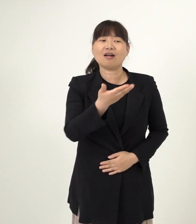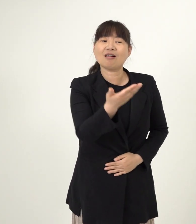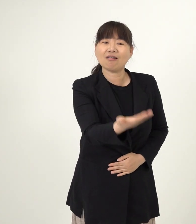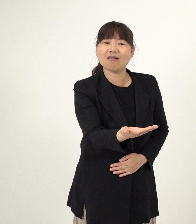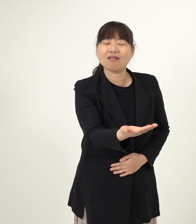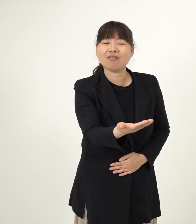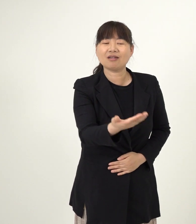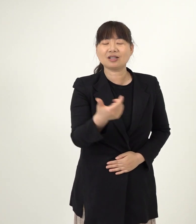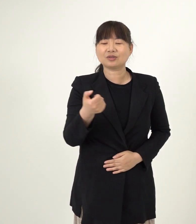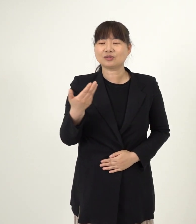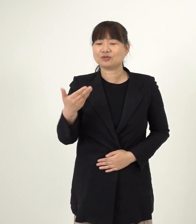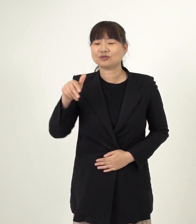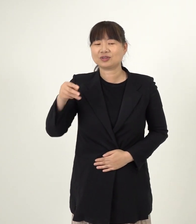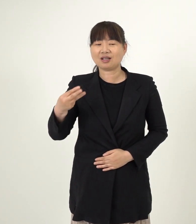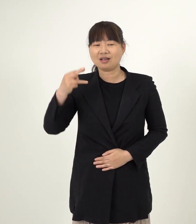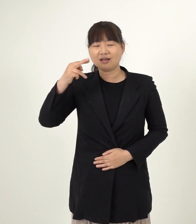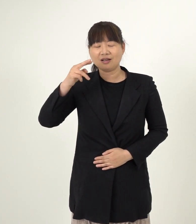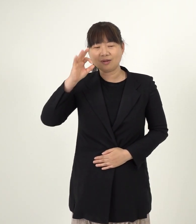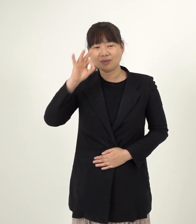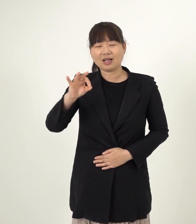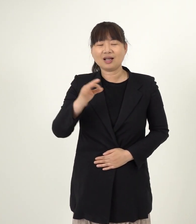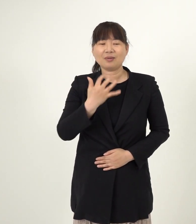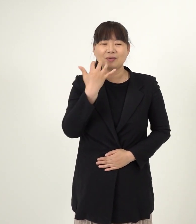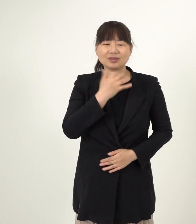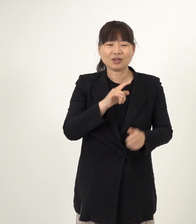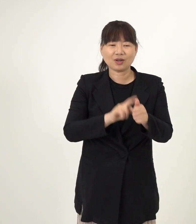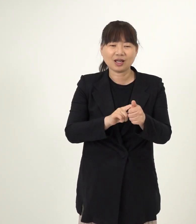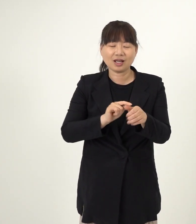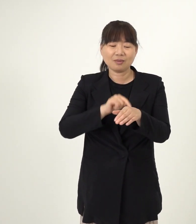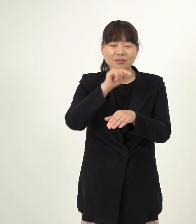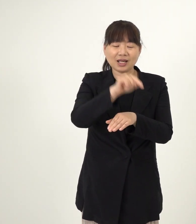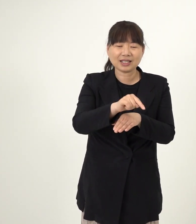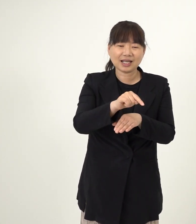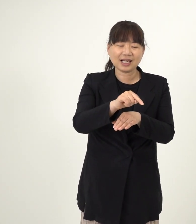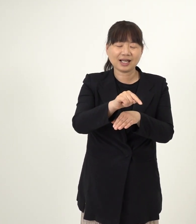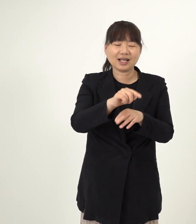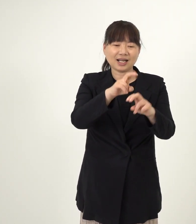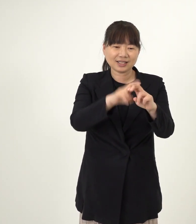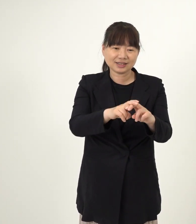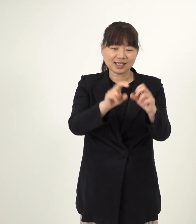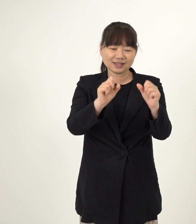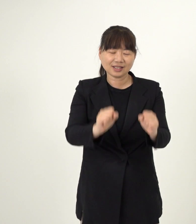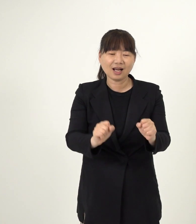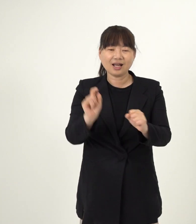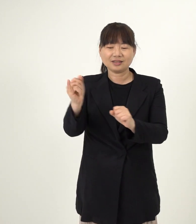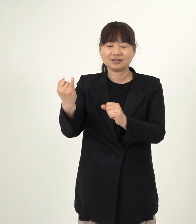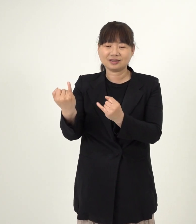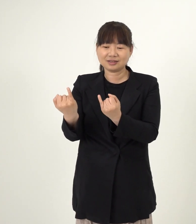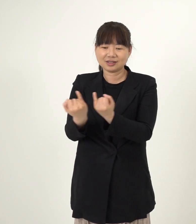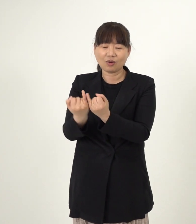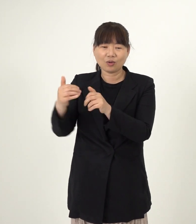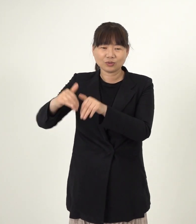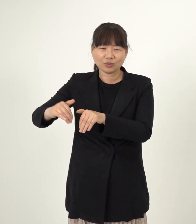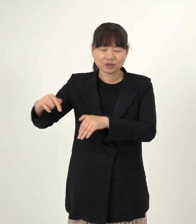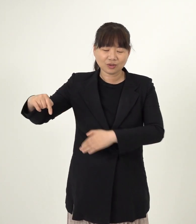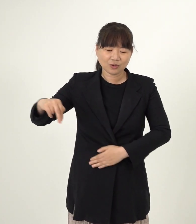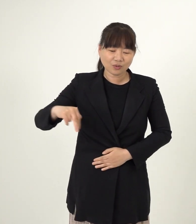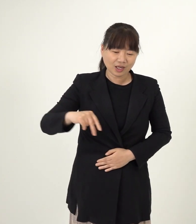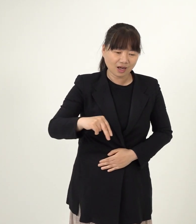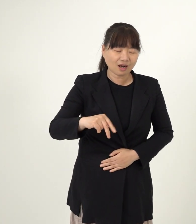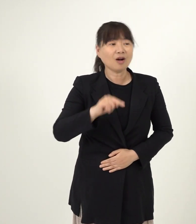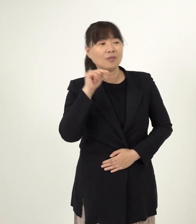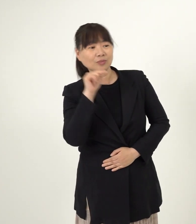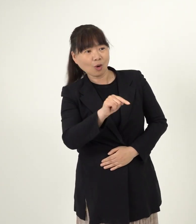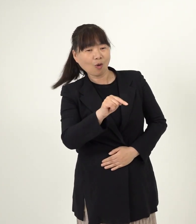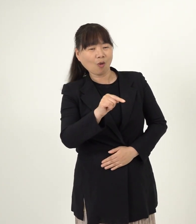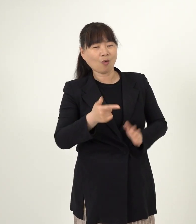너도 69절입니다. 베드로가 바깥들에 앉았더니 한 여종이 나와 이르되 너도